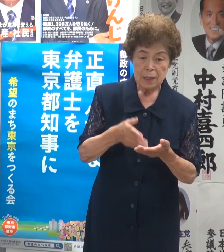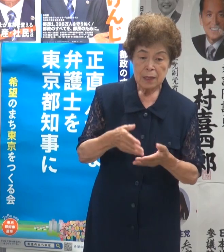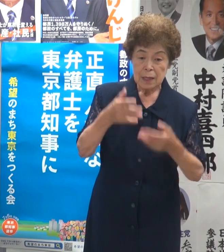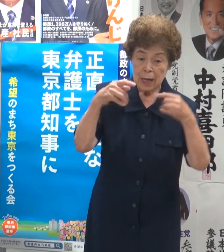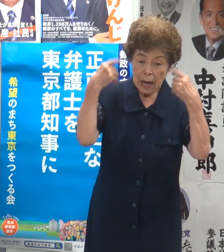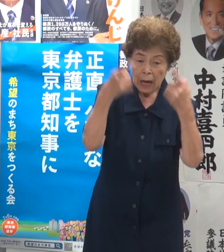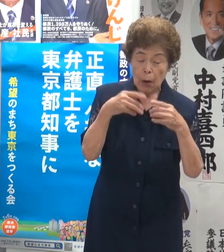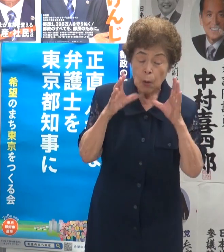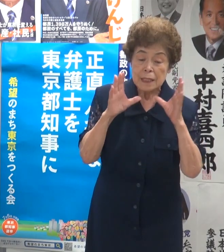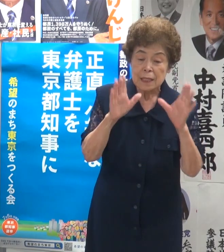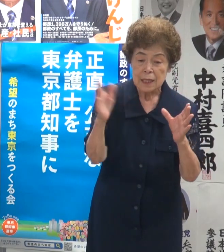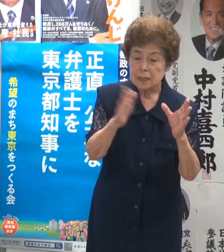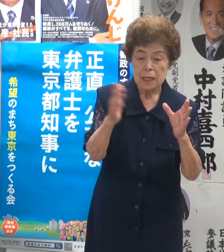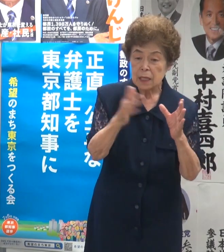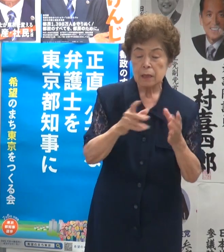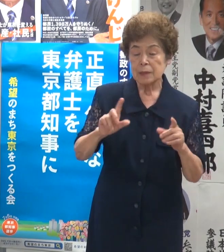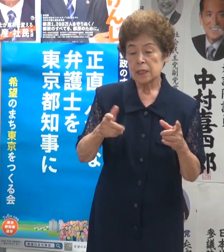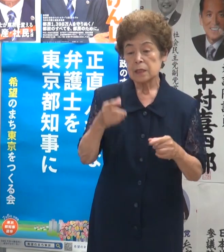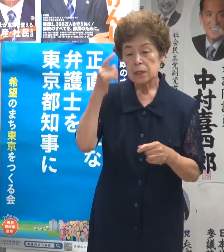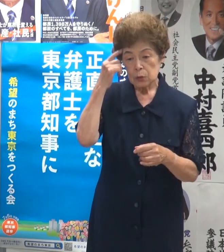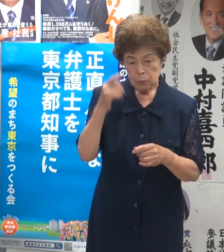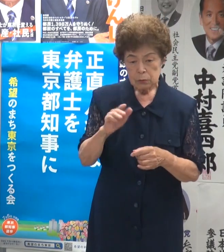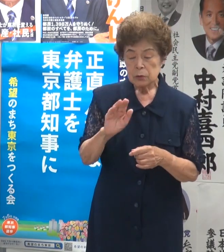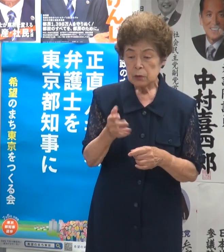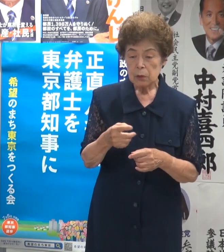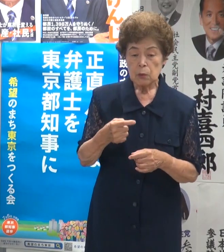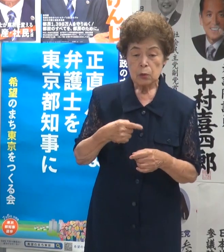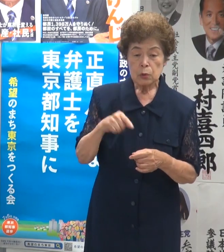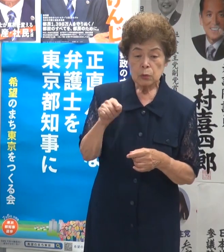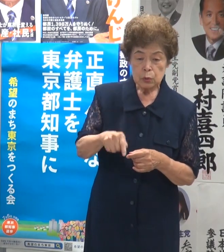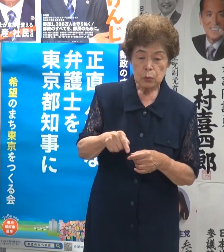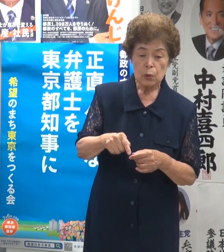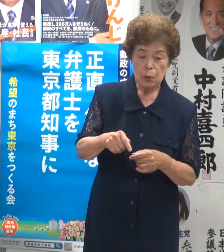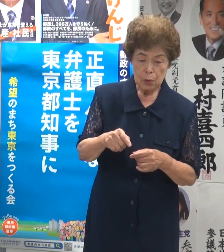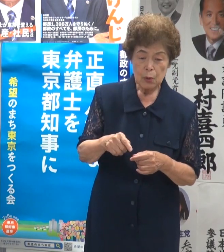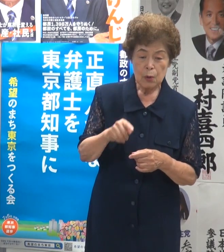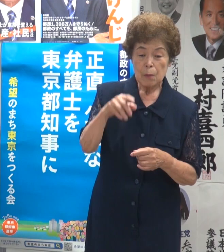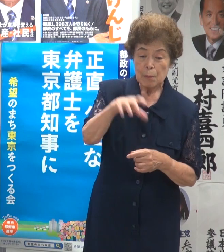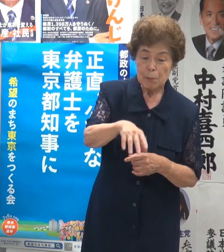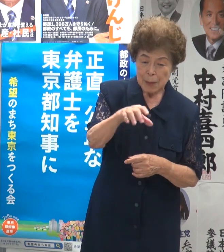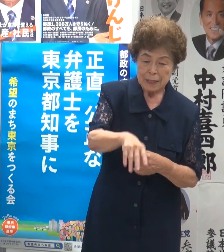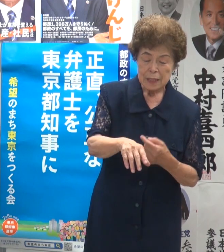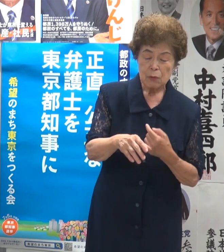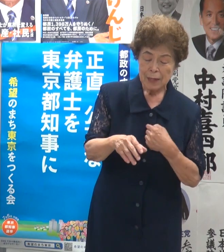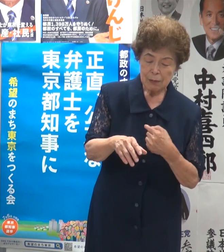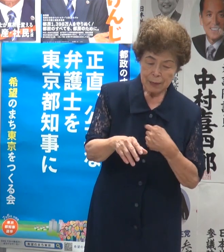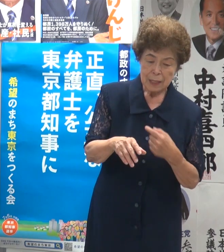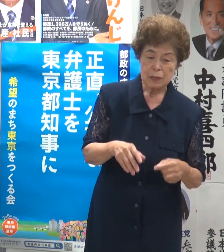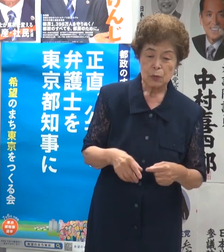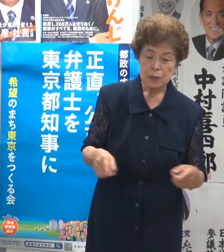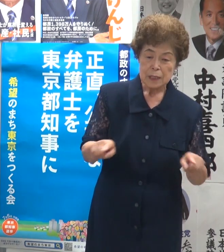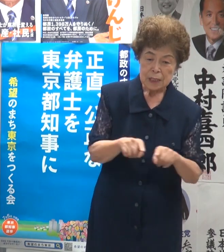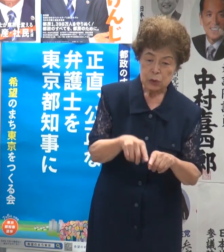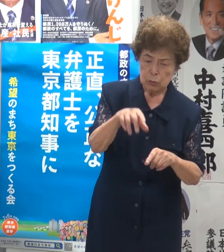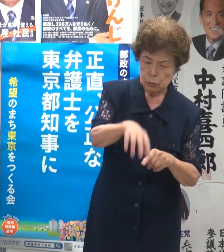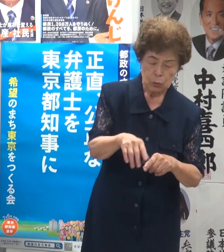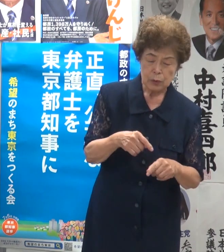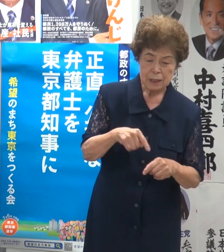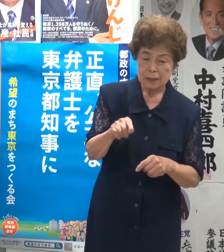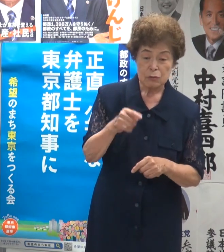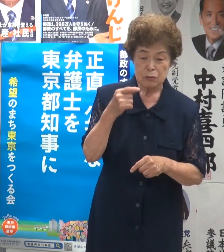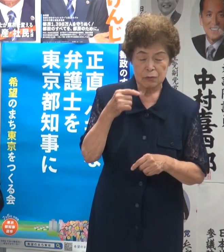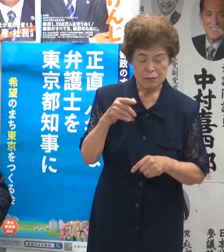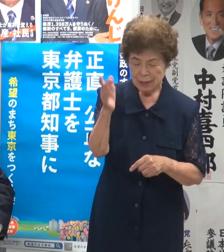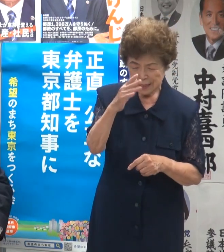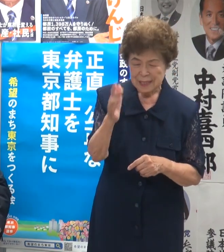ますよ。だけどその会見に我々同席するわけにはいかないですね。公平にあれでその会見は、まあ、